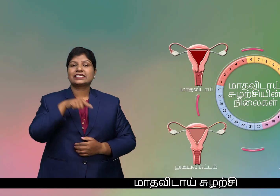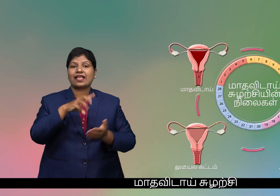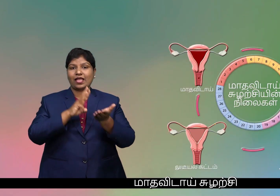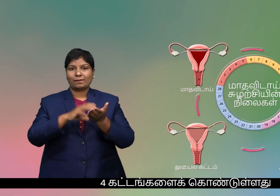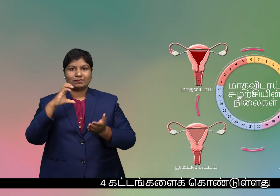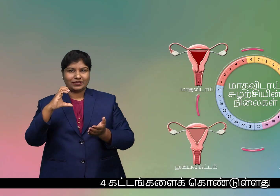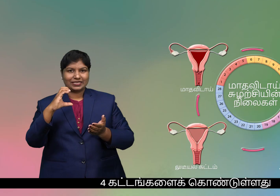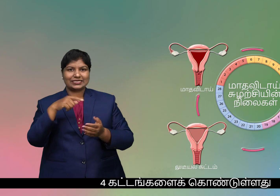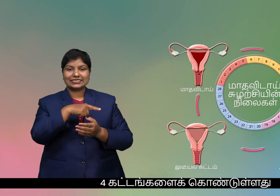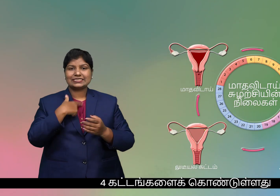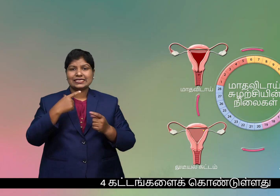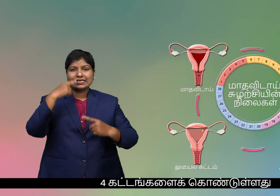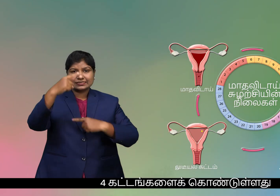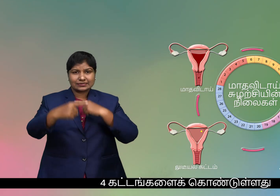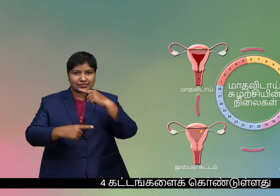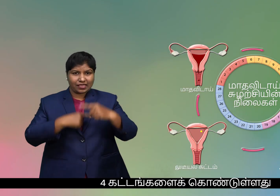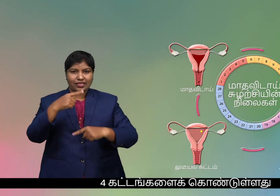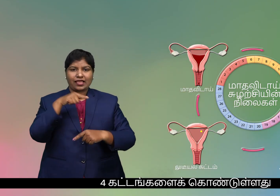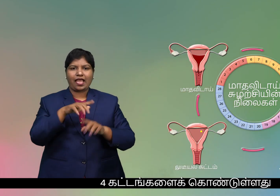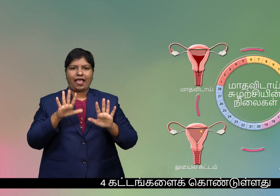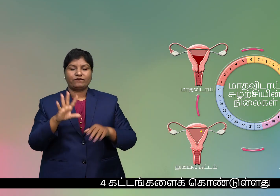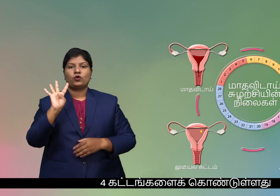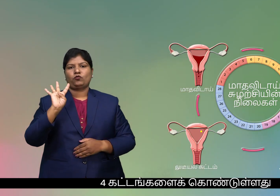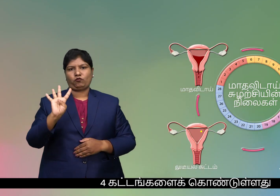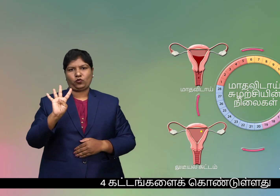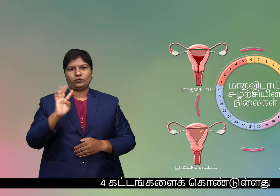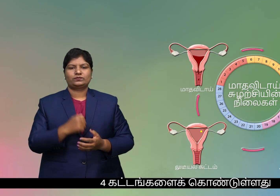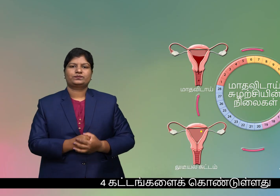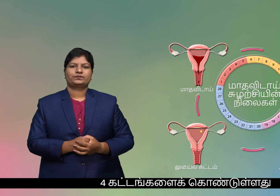மாதவிடாய் சுழற்சி 4 கட்டங்களை கொண்டுள்ளது.